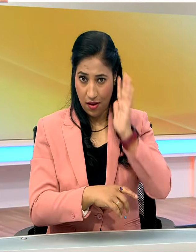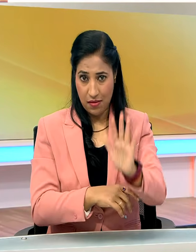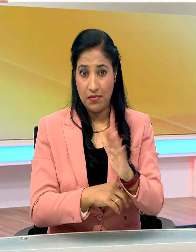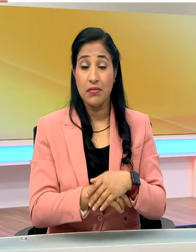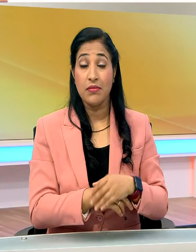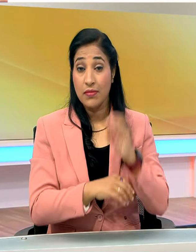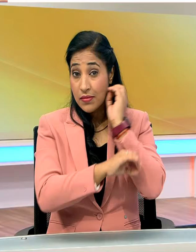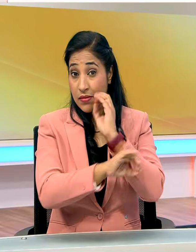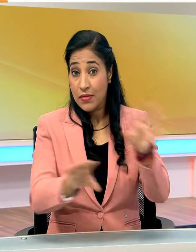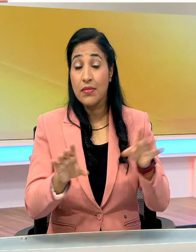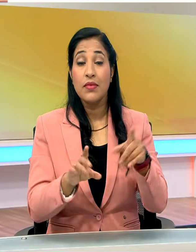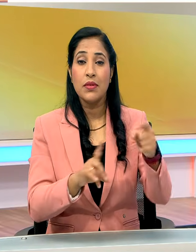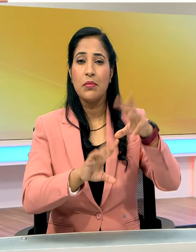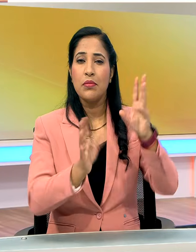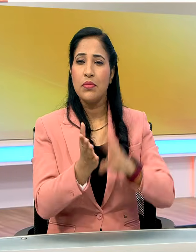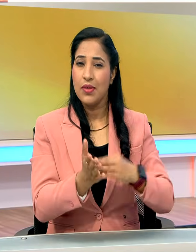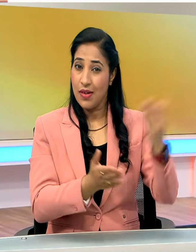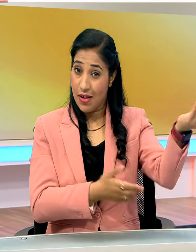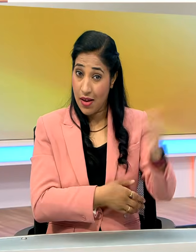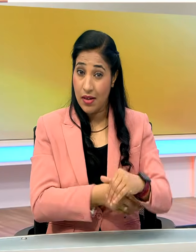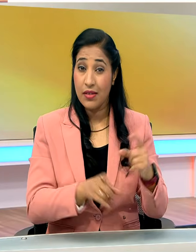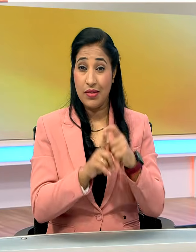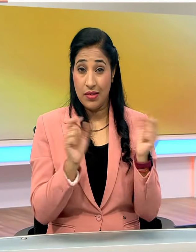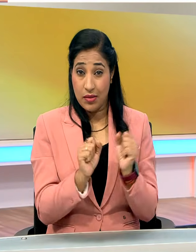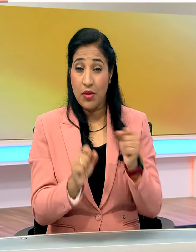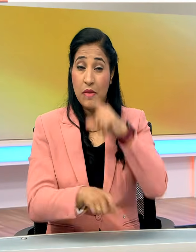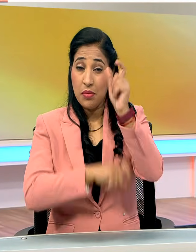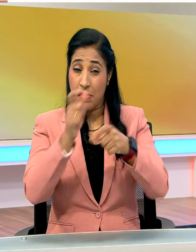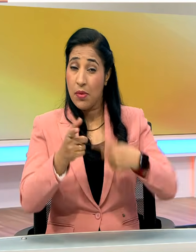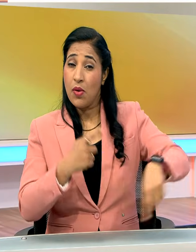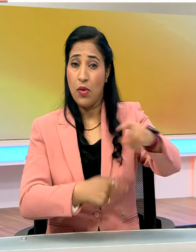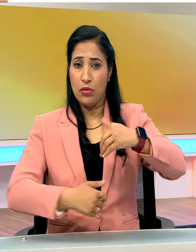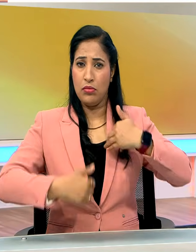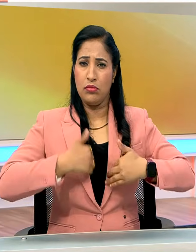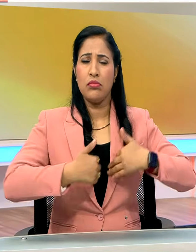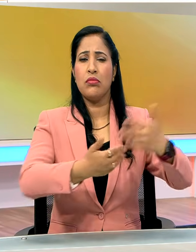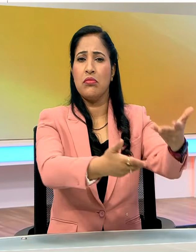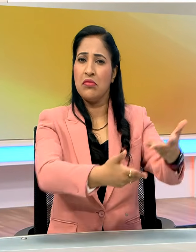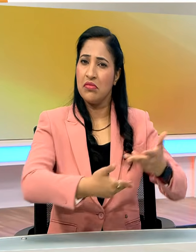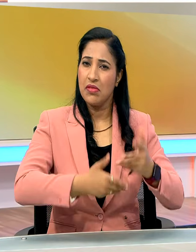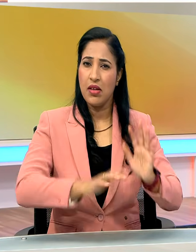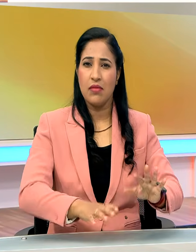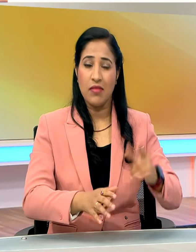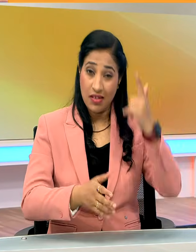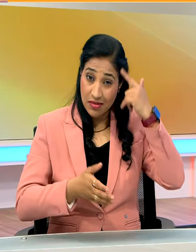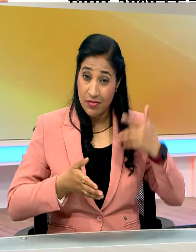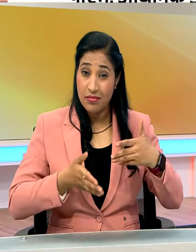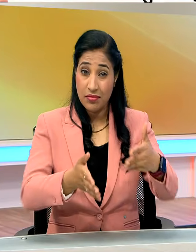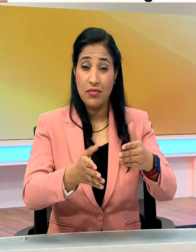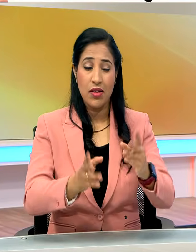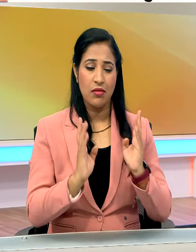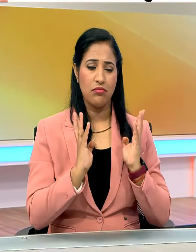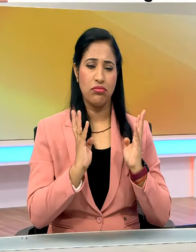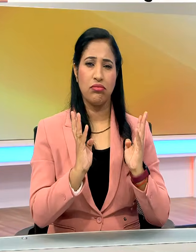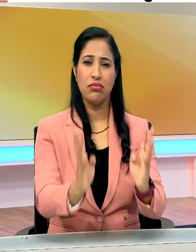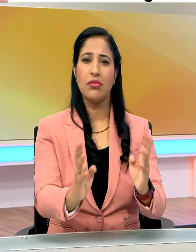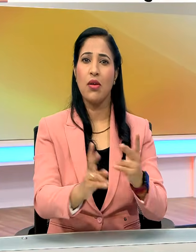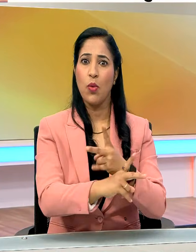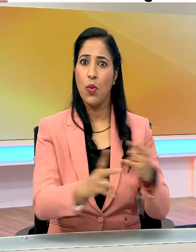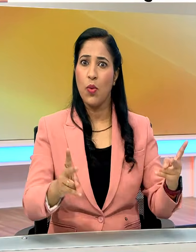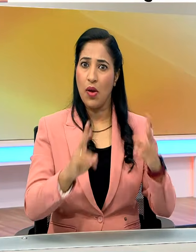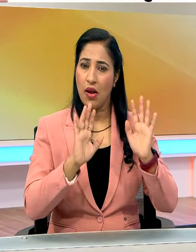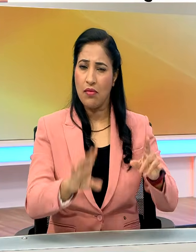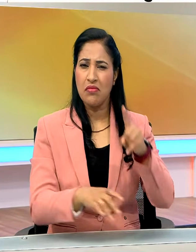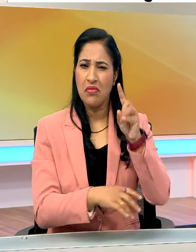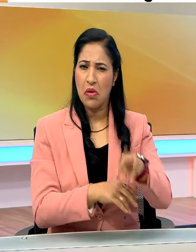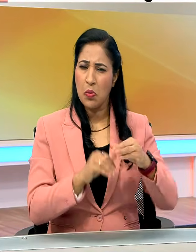और आपको बता दें, प्रधानमंत्री के आगमन पर देहरादून में लोगों ने प्रधानमंत्री का जबरदस्त स्वागत किया। सड़क के किनारे लोग श्रृंखला बनाकर खड़े नजर आए।